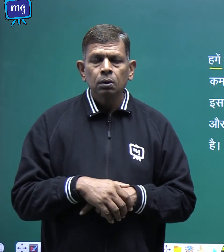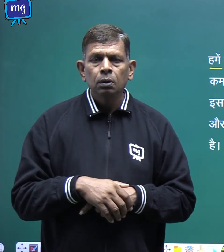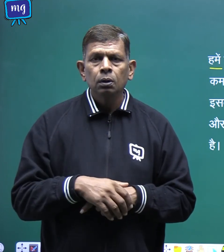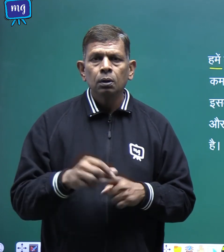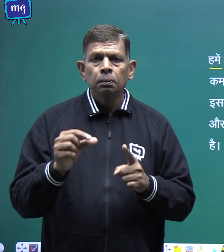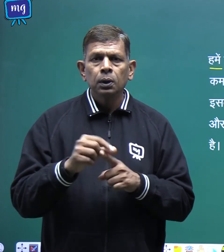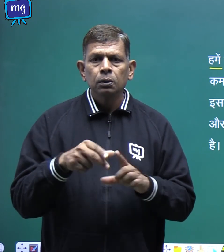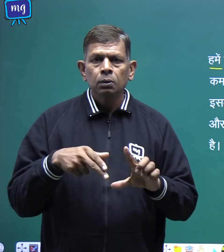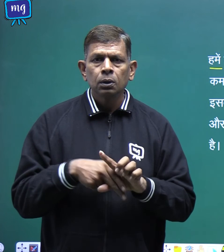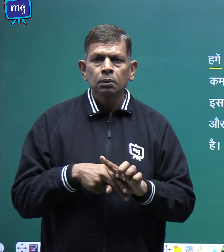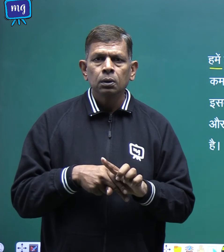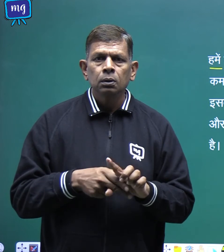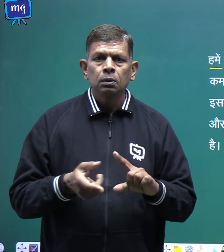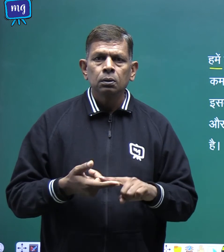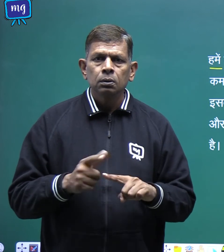पेट्रोलियम का